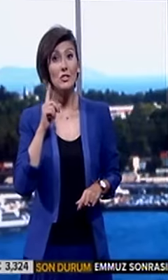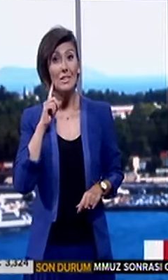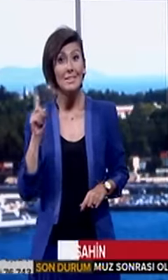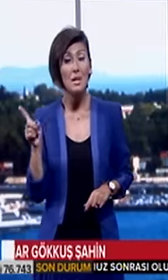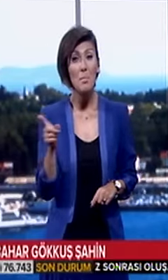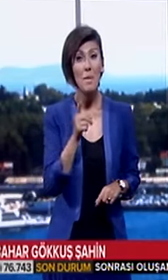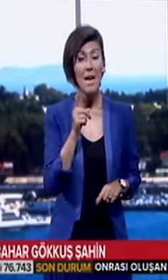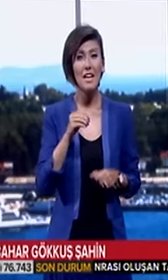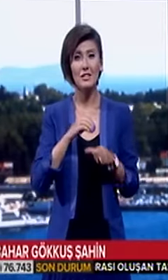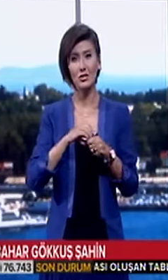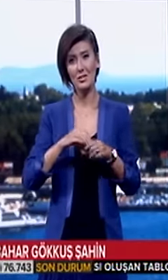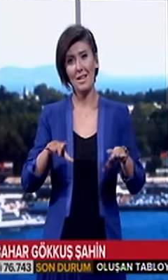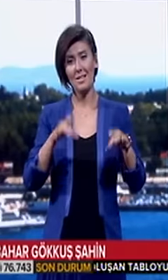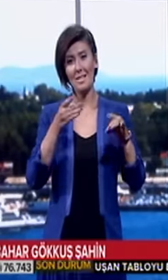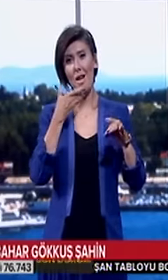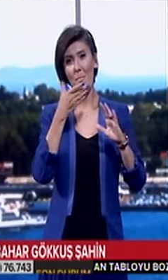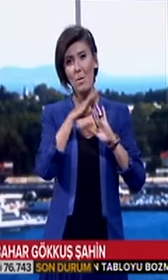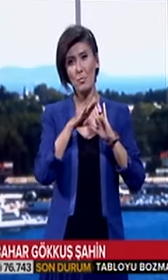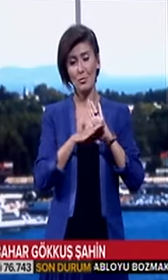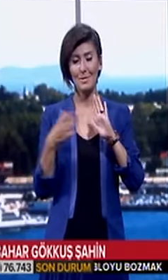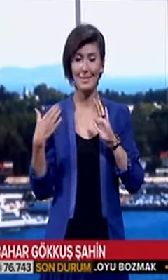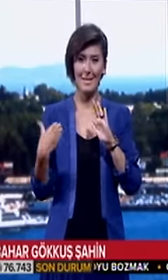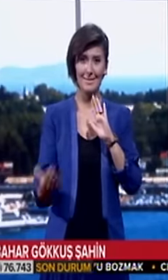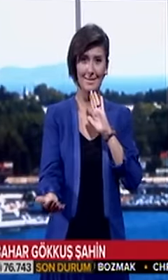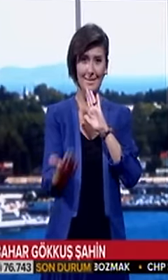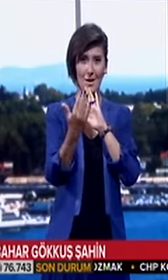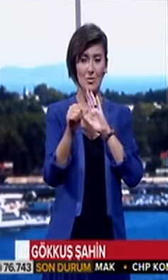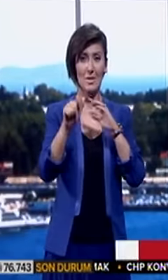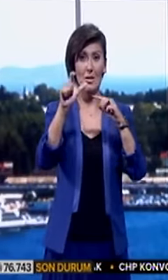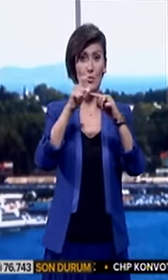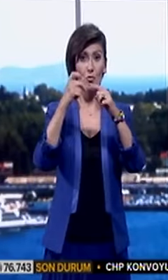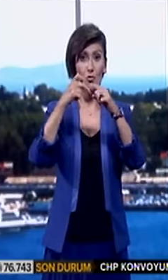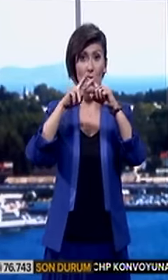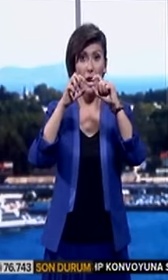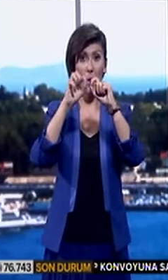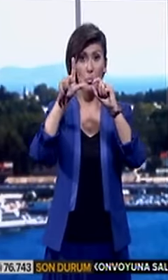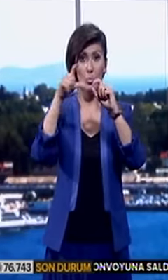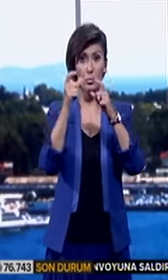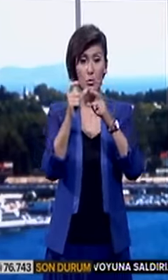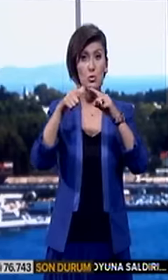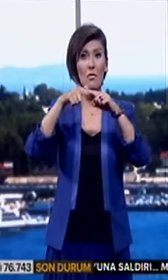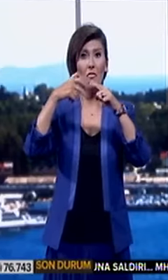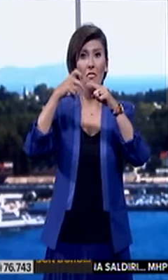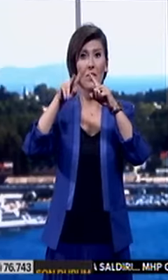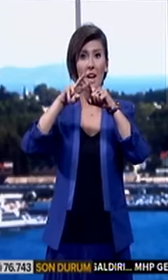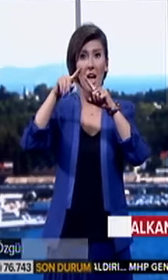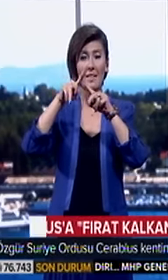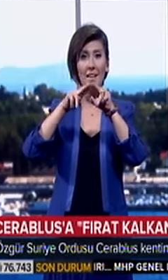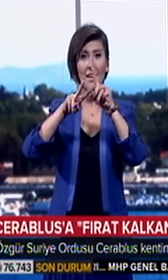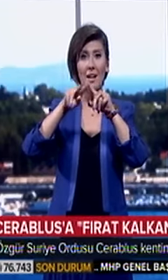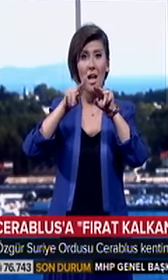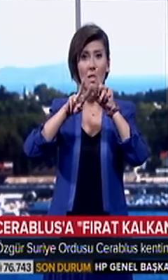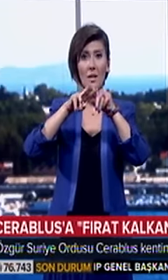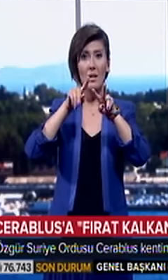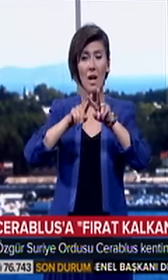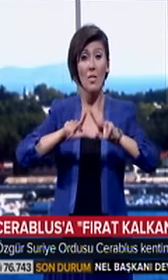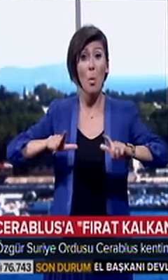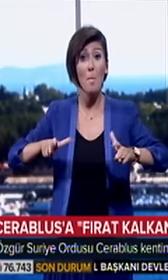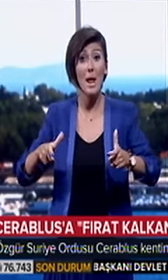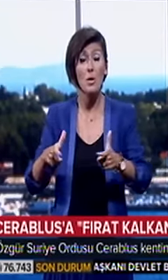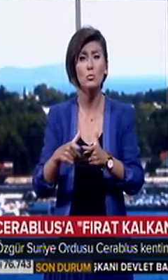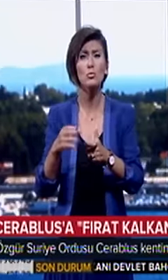İşitme engelliler için hazırladığımız haber bülteniyle tekrar karşınızdayız. Cerablus'a Fırat Kalkanı Harekatı'nda çok kısa sürede